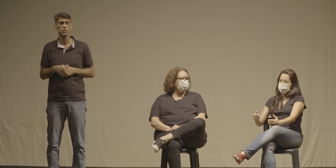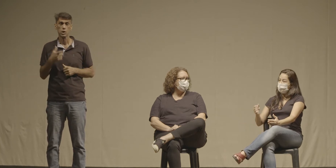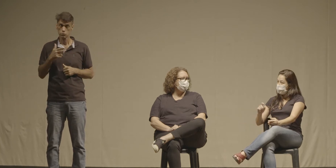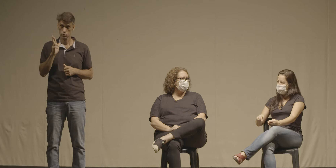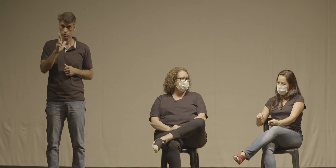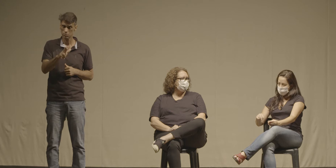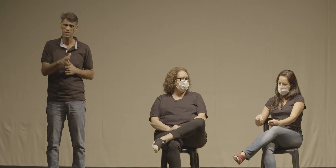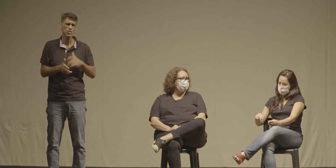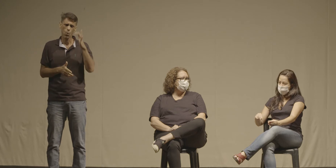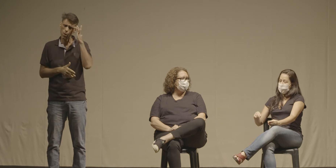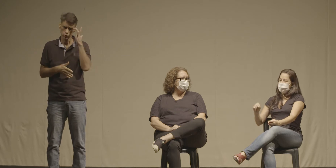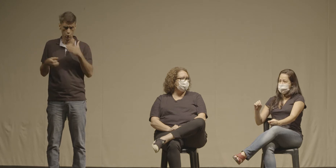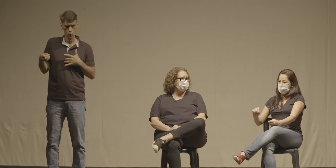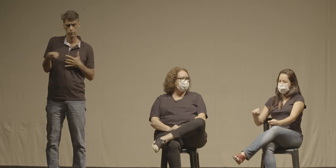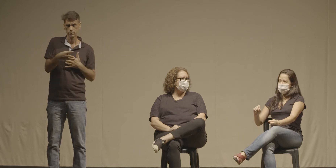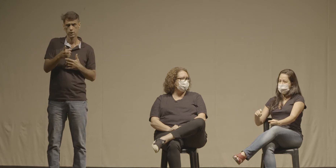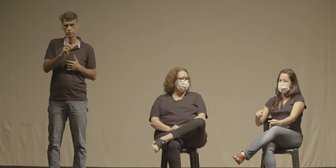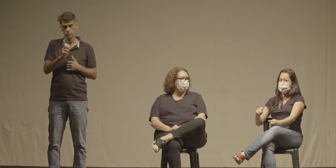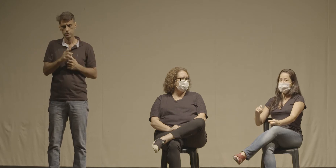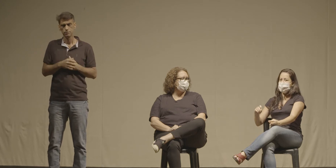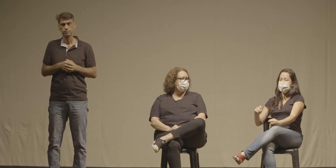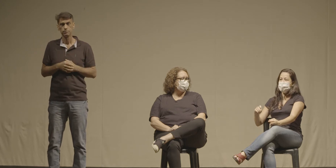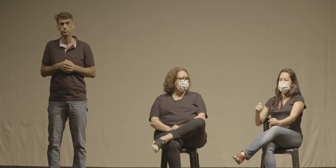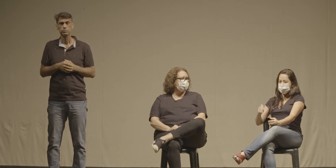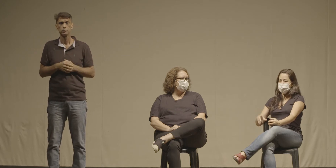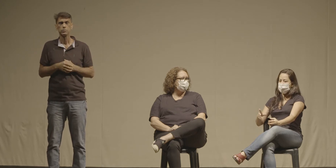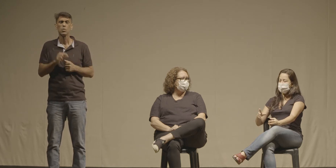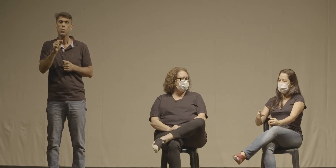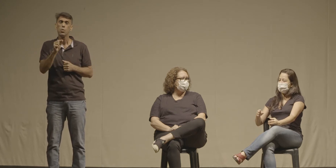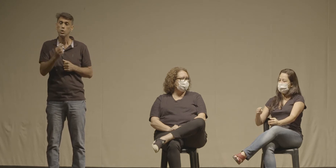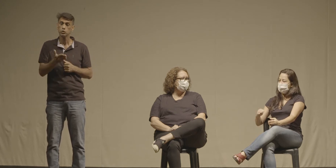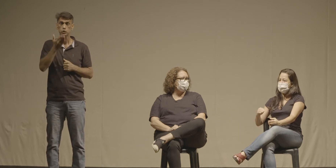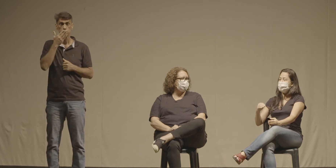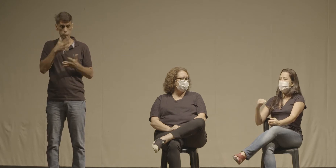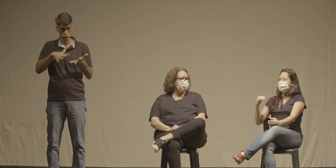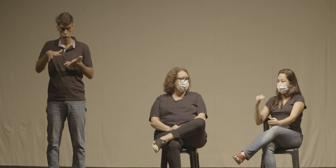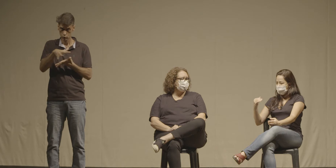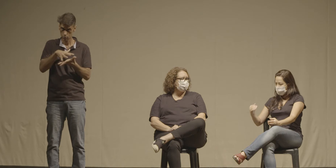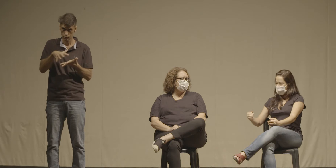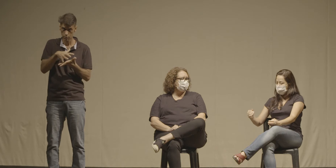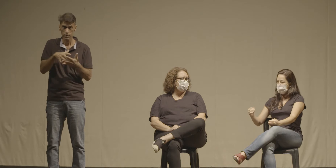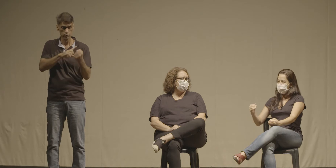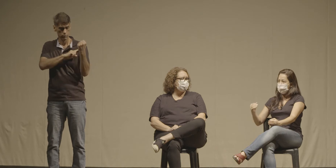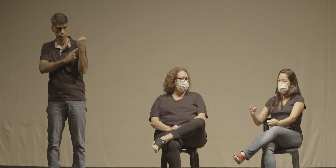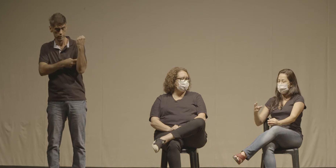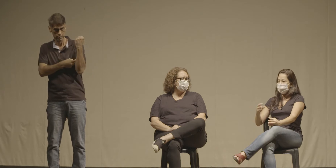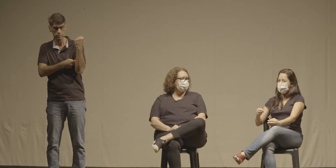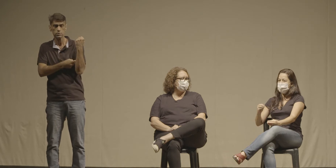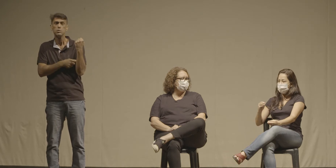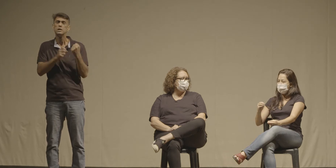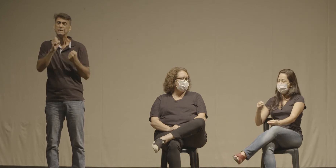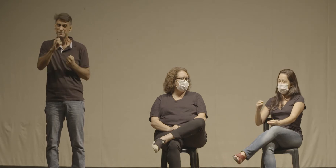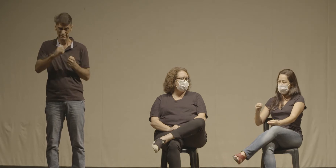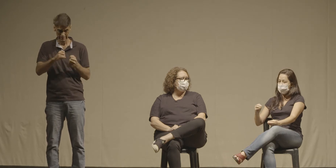a pergunta, eu não acho que é inovador, mas acho sim que é um tipo de movimento que tem que ser fortalecido, porque quando a gente